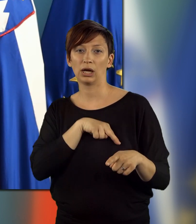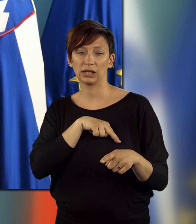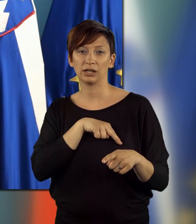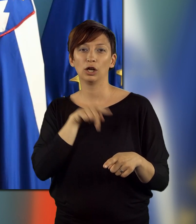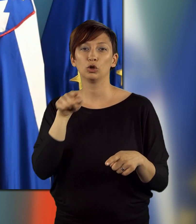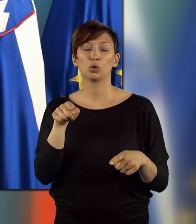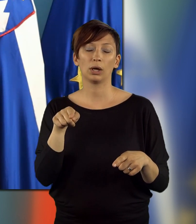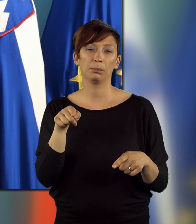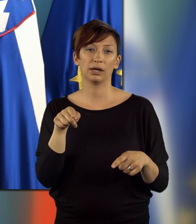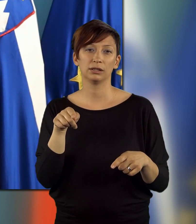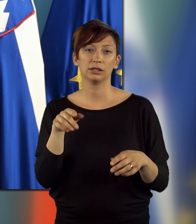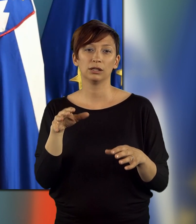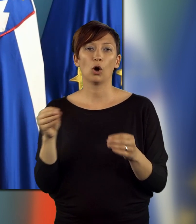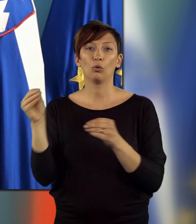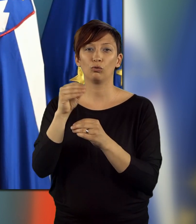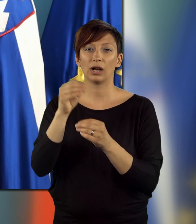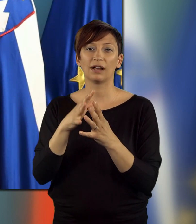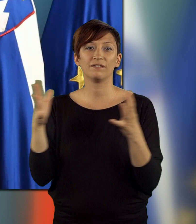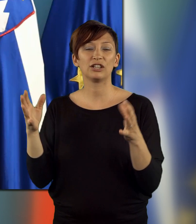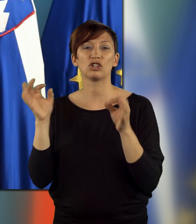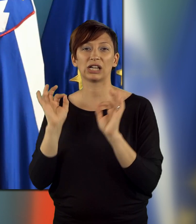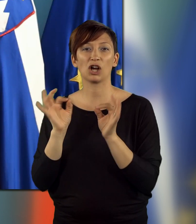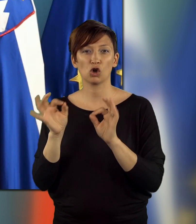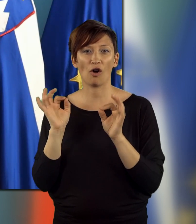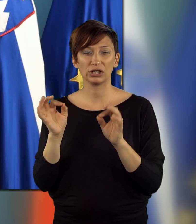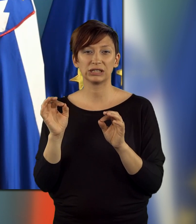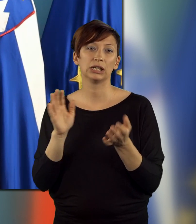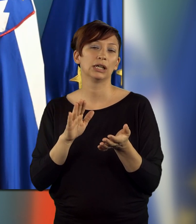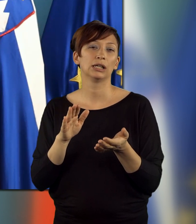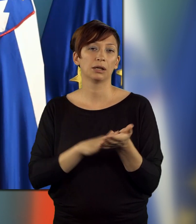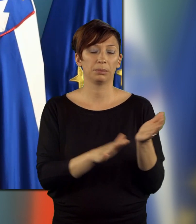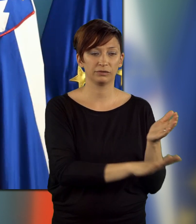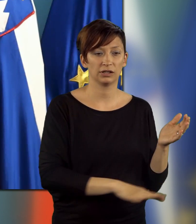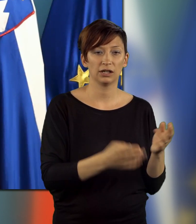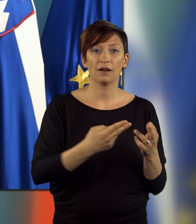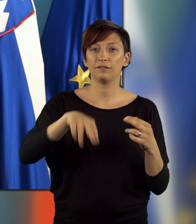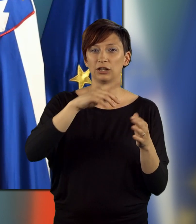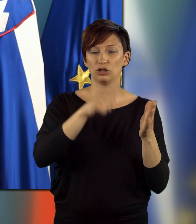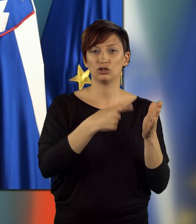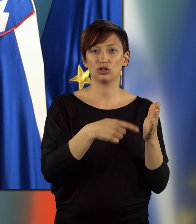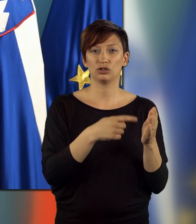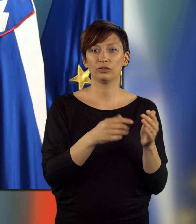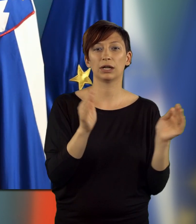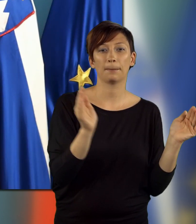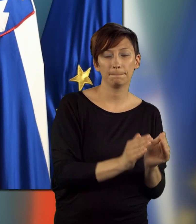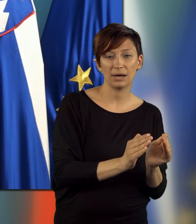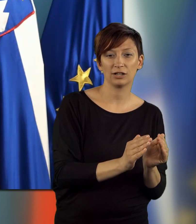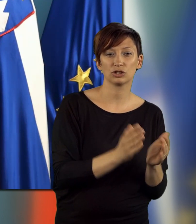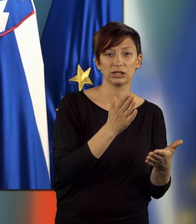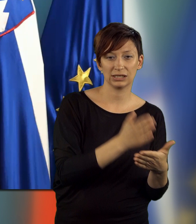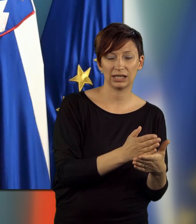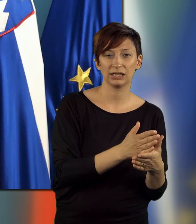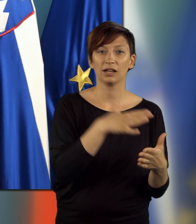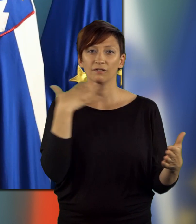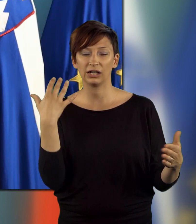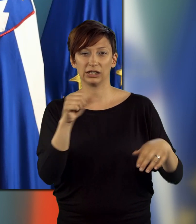nagrajevanja, to je pa uvajanje večje kakovosti, na primarju večje število manjših, srednjih,